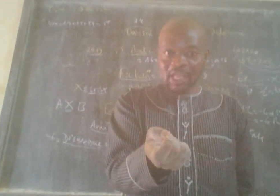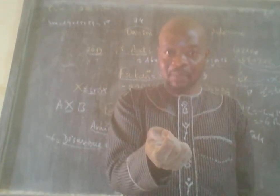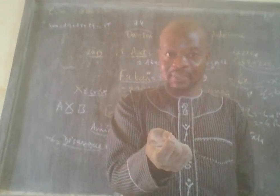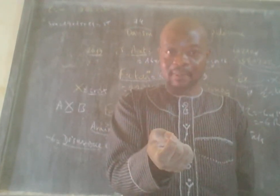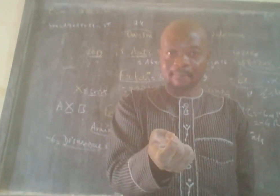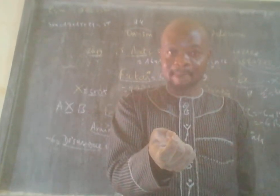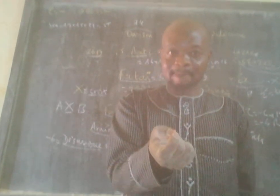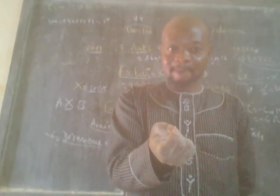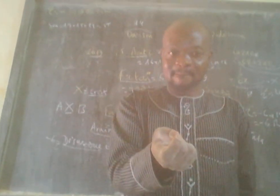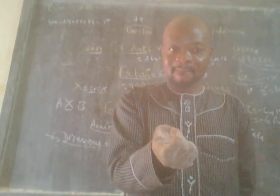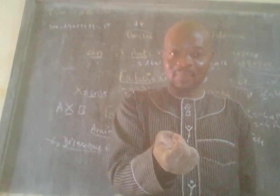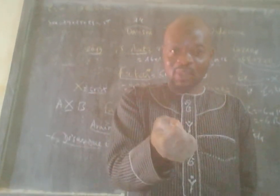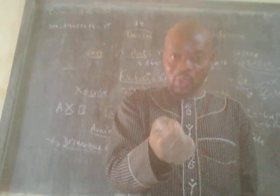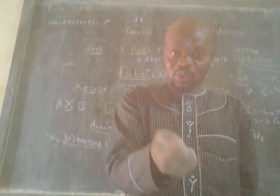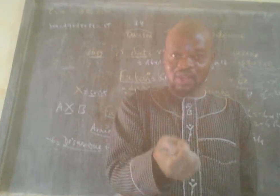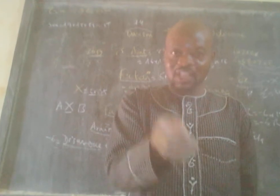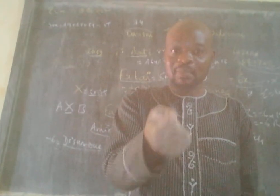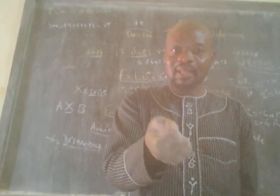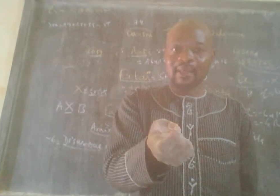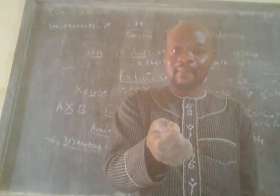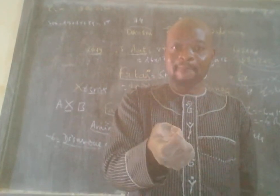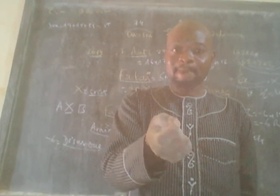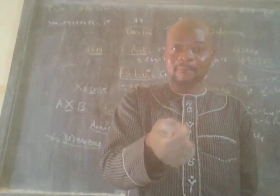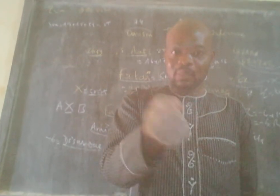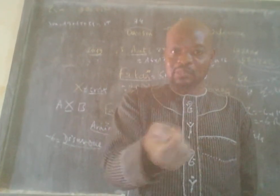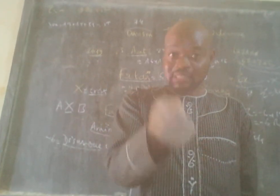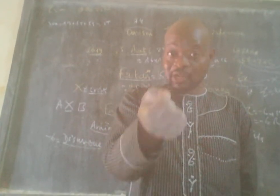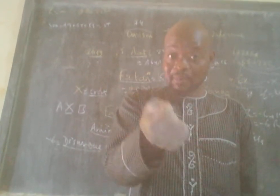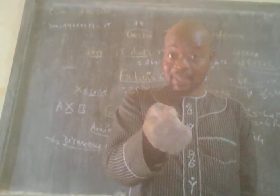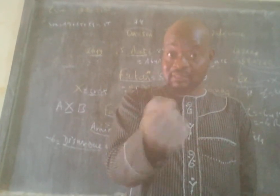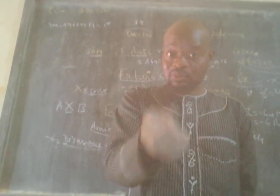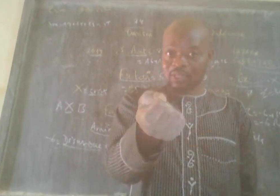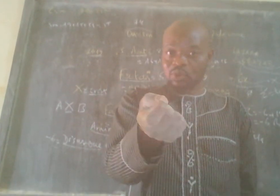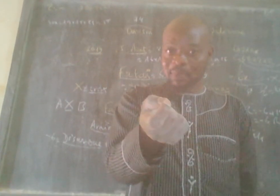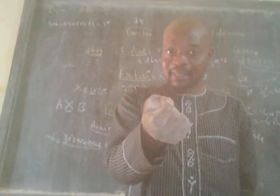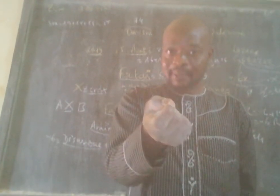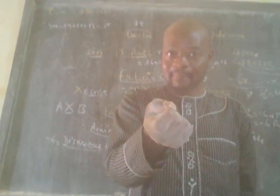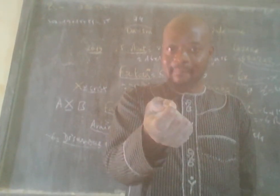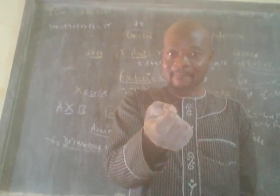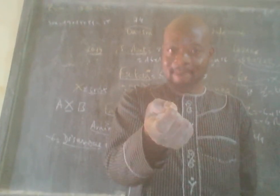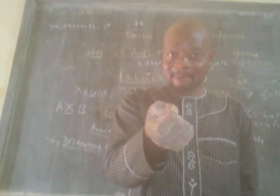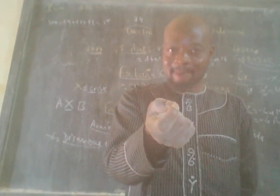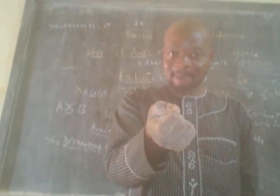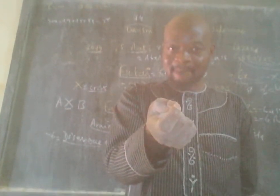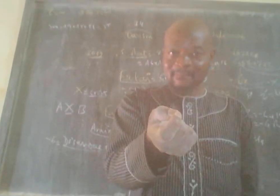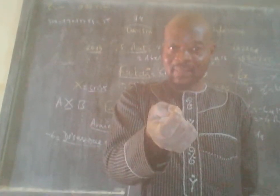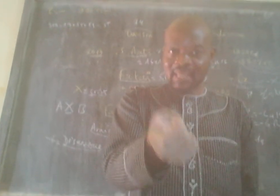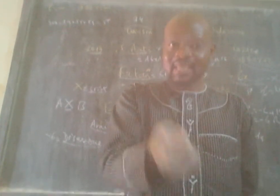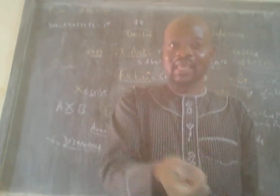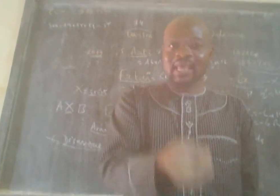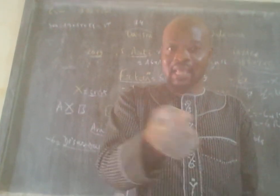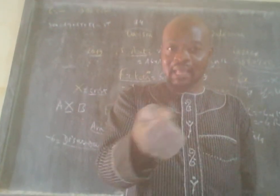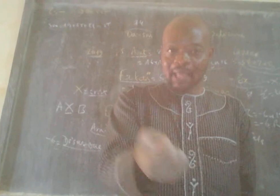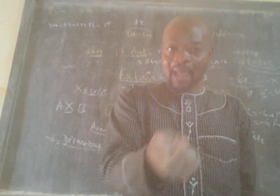C'est comme ça. Et ce lendemain là, parti très tôt le matin et